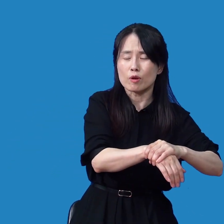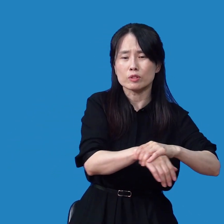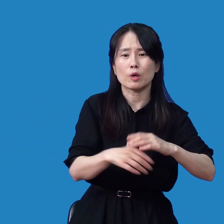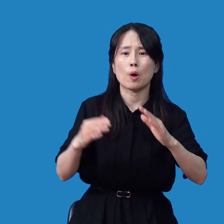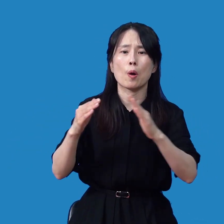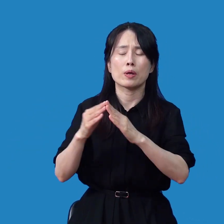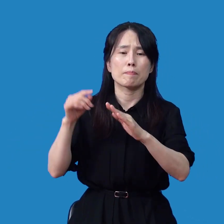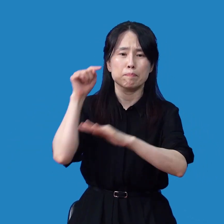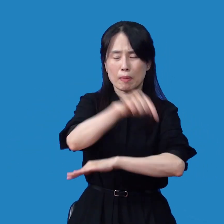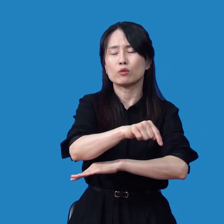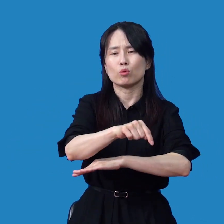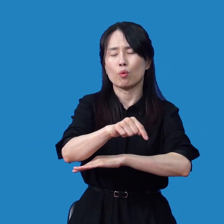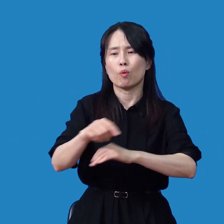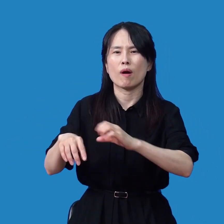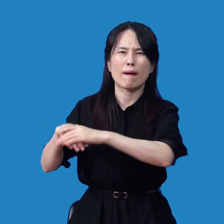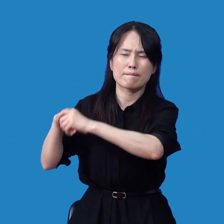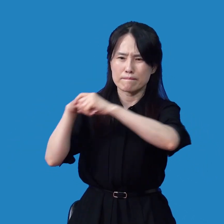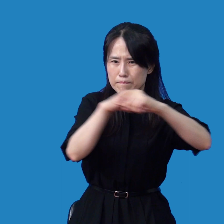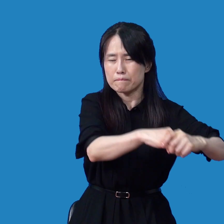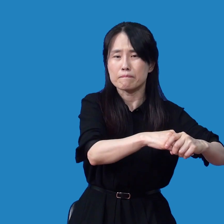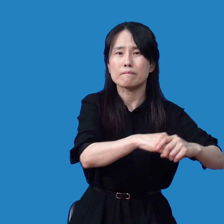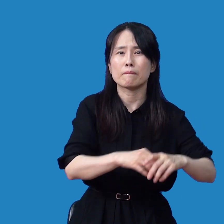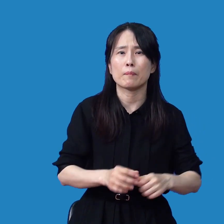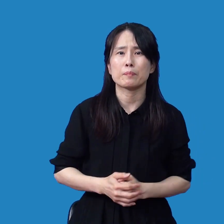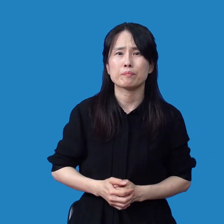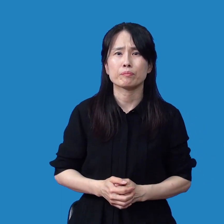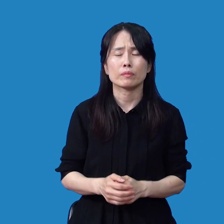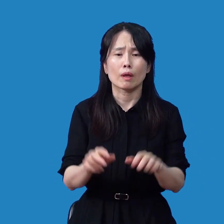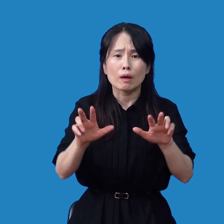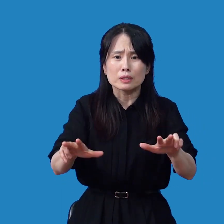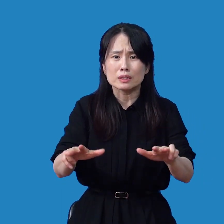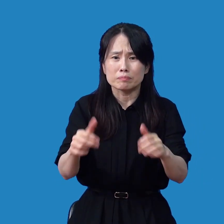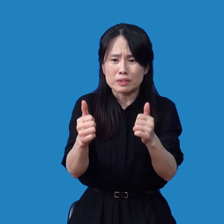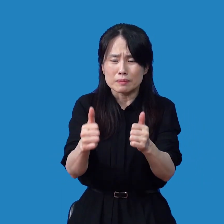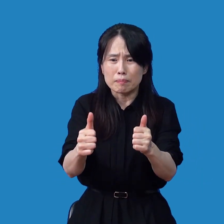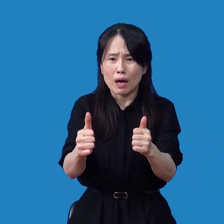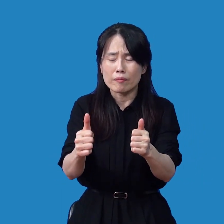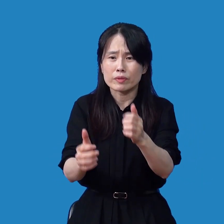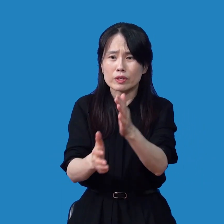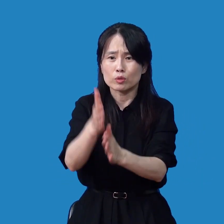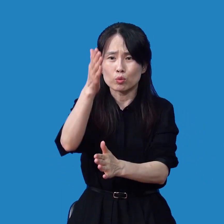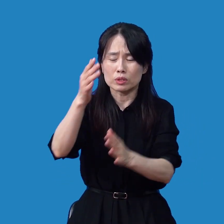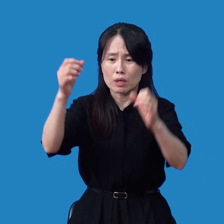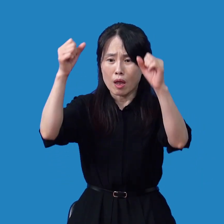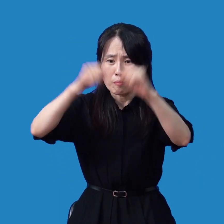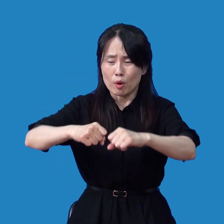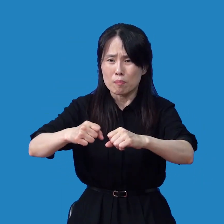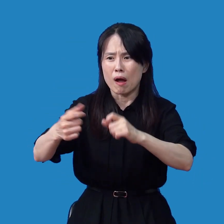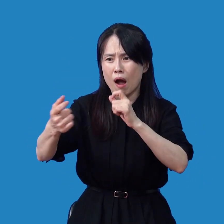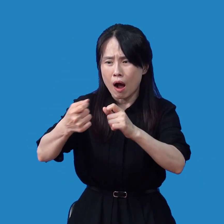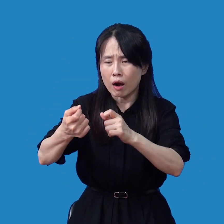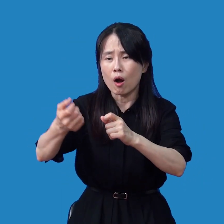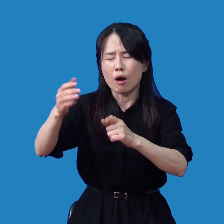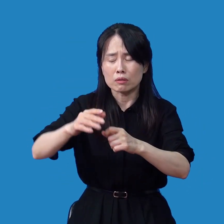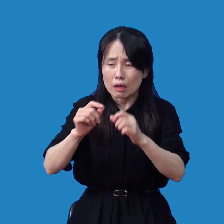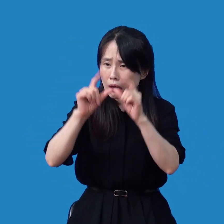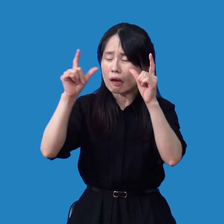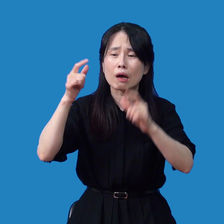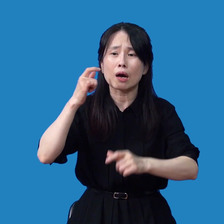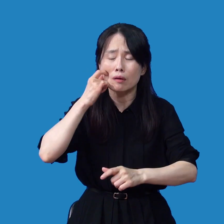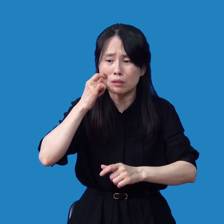밖으로 끄집어낸 것입니다. 지금 심판이 코앞에 닥쳤는데도 그것을 깨닫지도 못하고